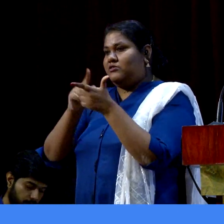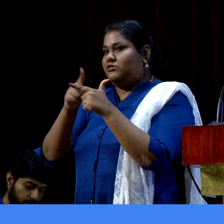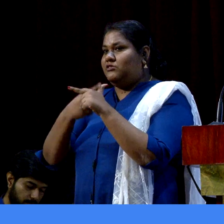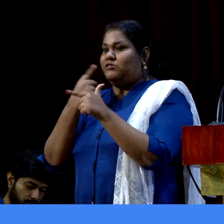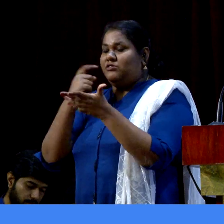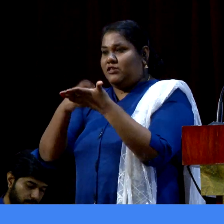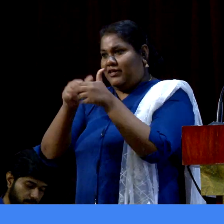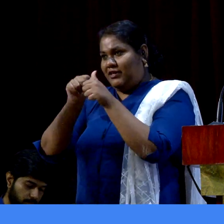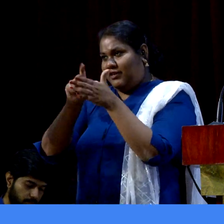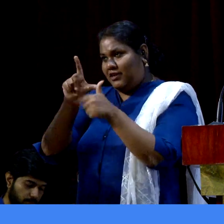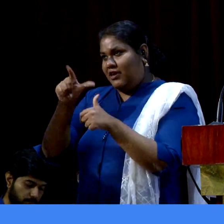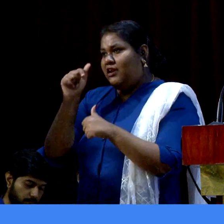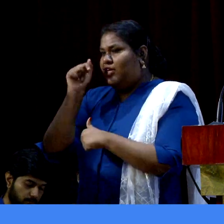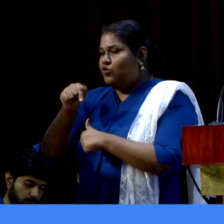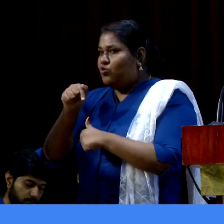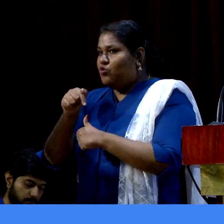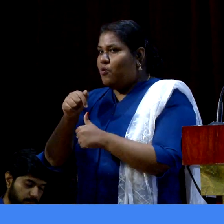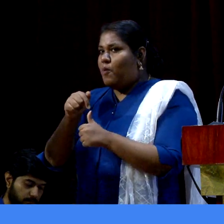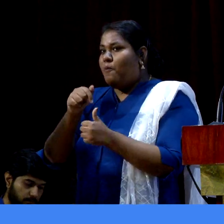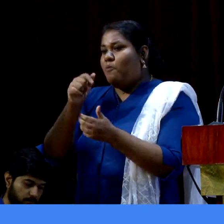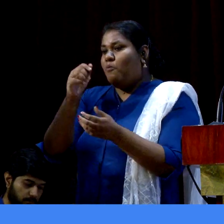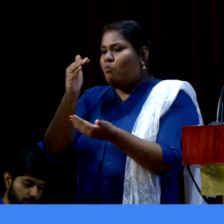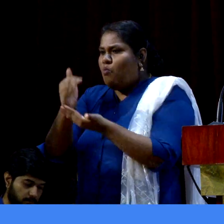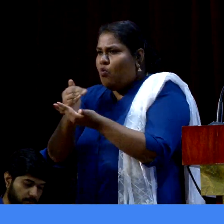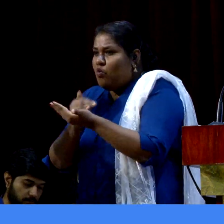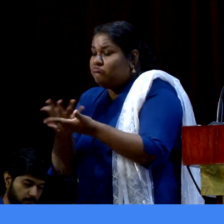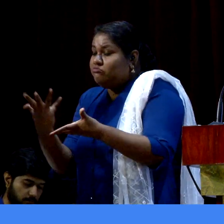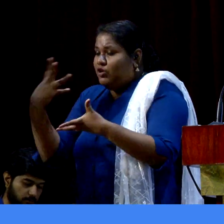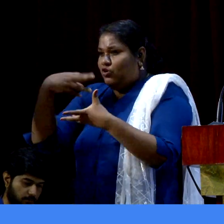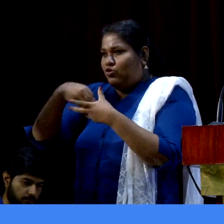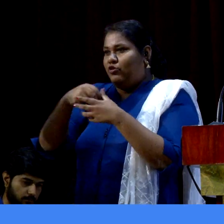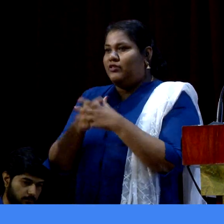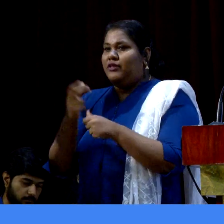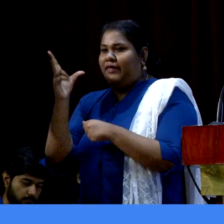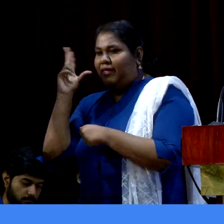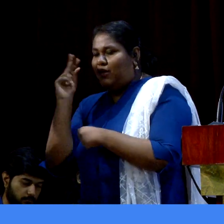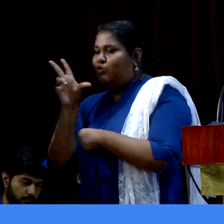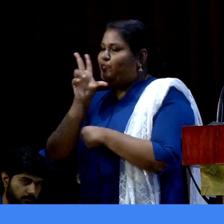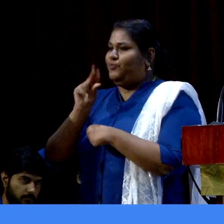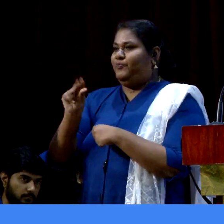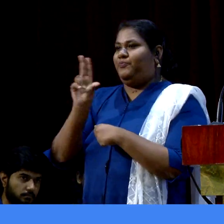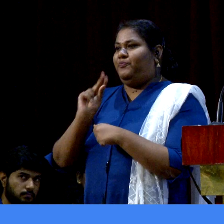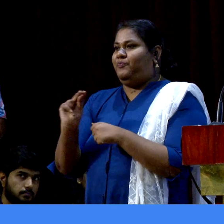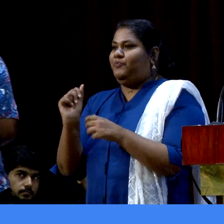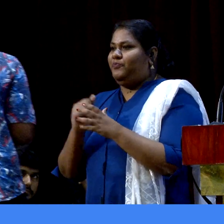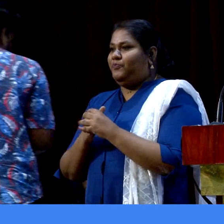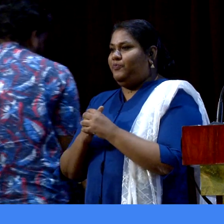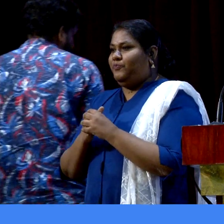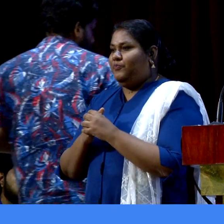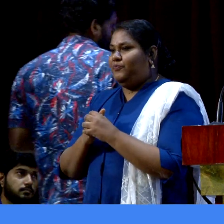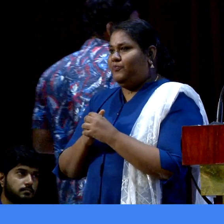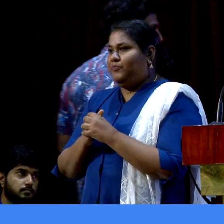சிறப்பு விருந்தினராக இங்கே பங்கேற்று உரையாற்றக்கூடிய வாய்ப்பினை பெற்றிருக்கிறோம், கேட்டுக்கொண்டிருக்கிறோம்.